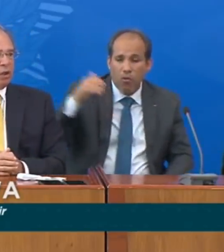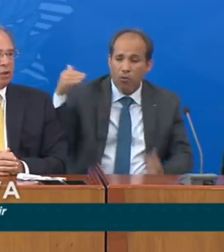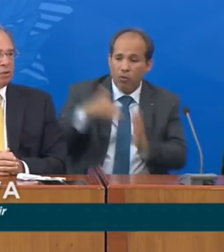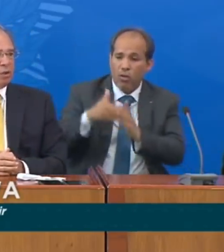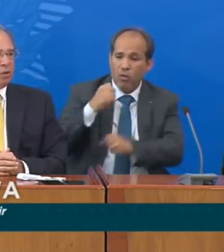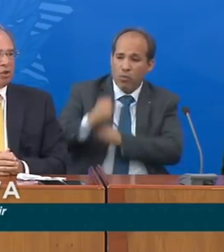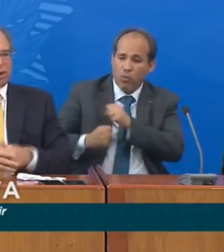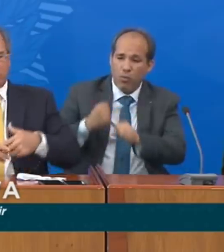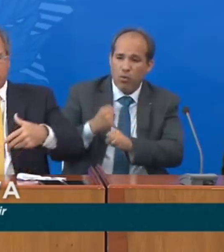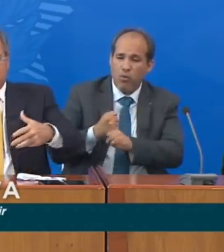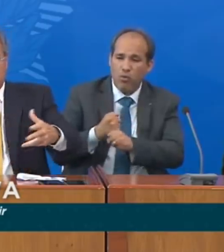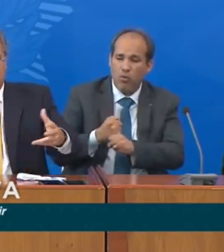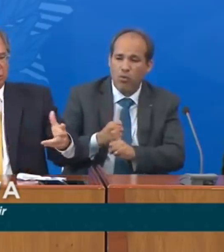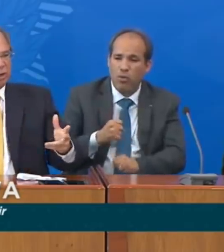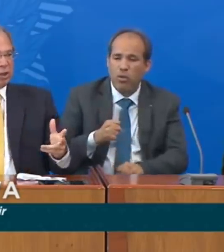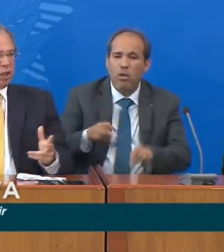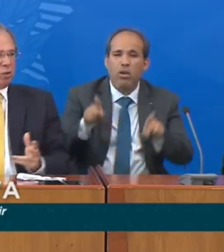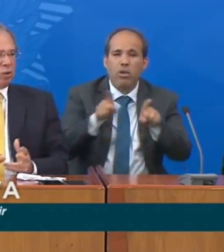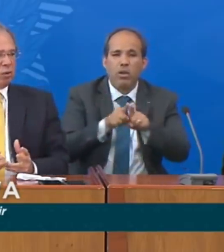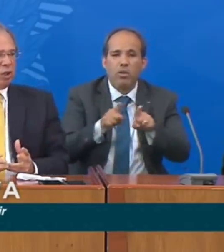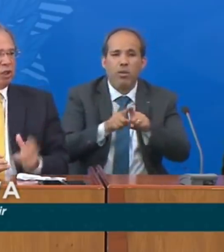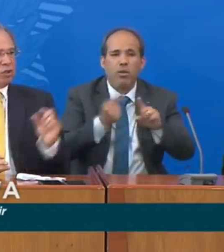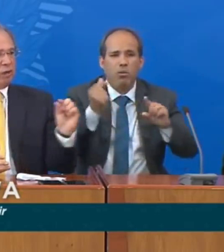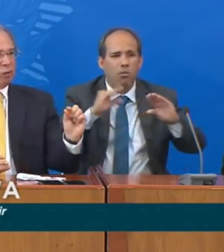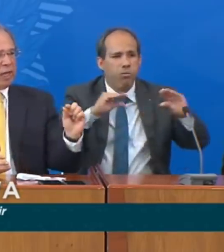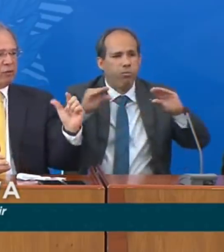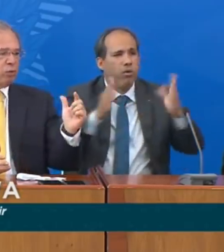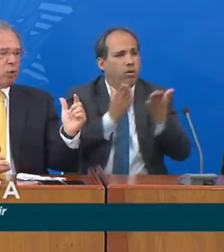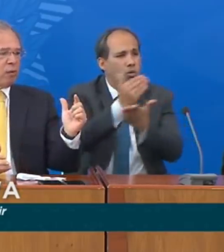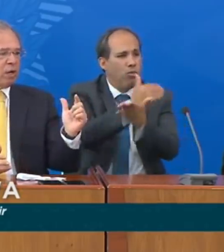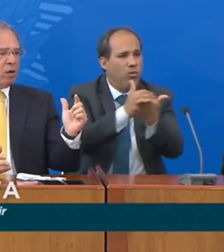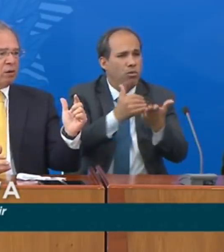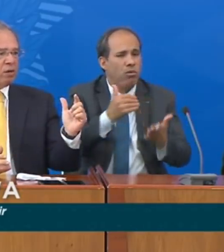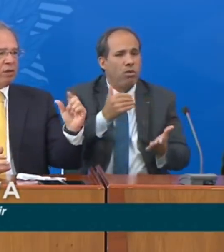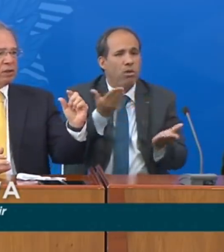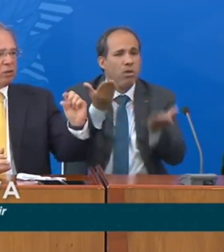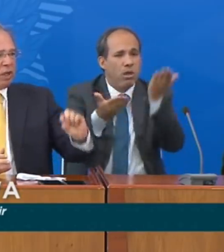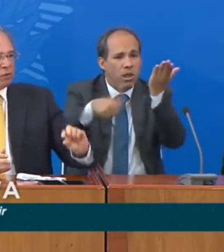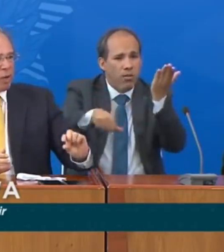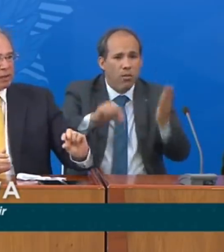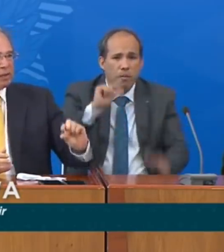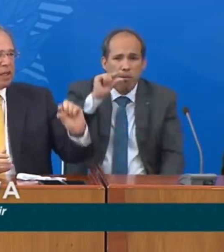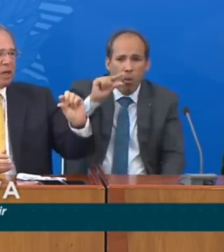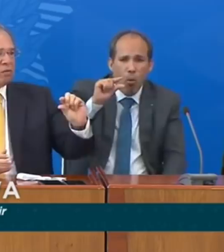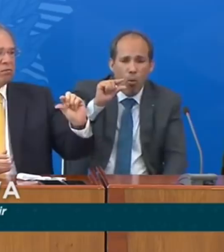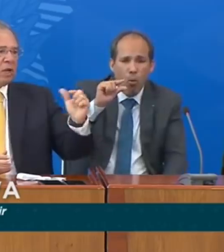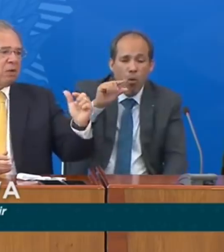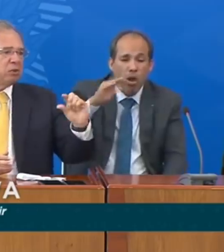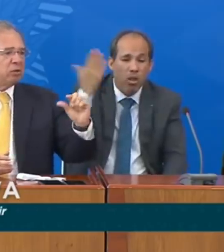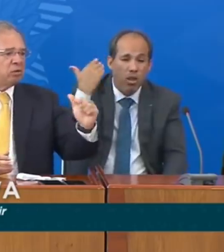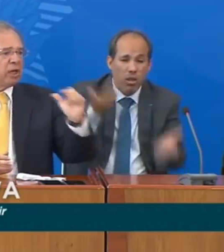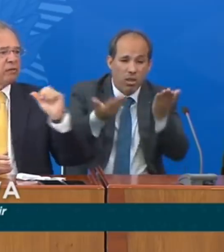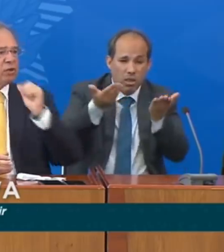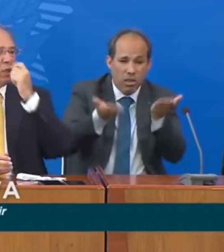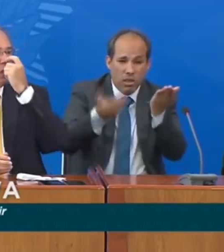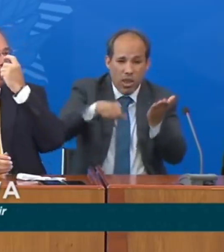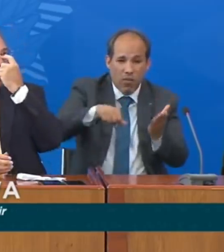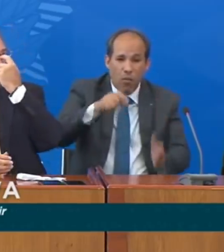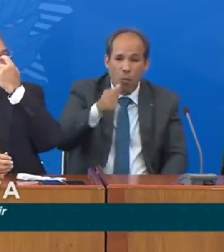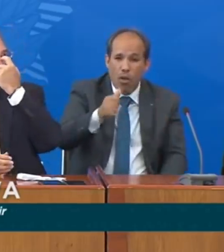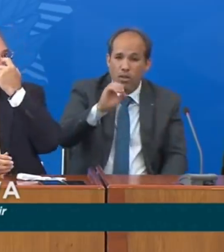ano, distribuímos esses recursos e tivemos um déficit um pouco maior. Em vez de ser um déficit quase zero, acabamos tendo um